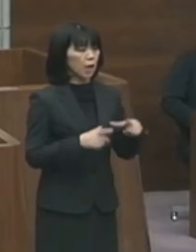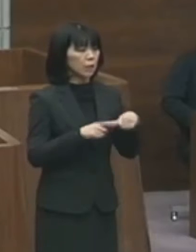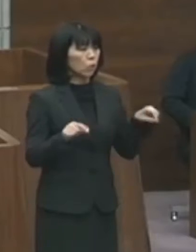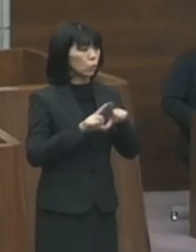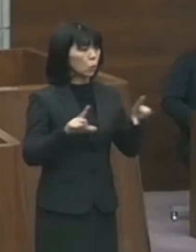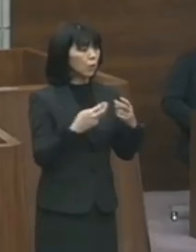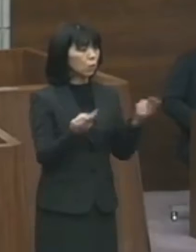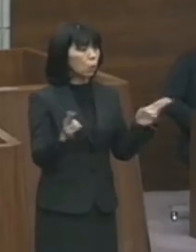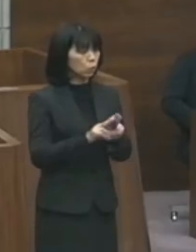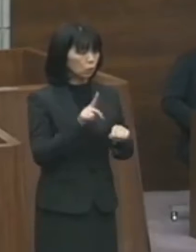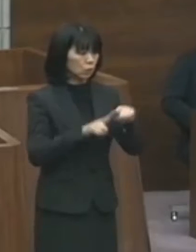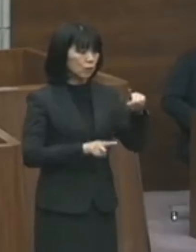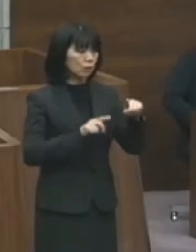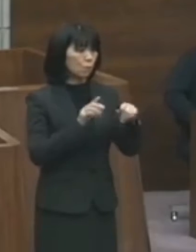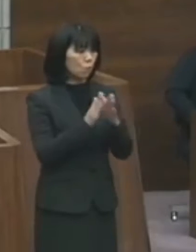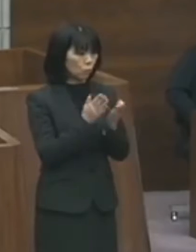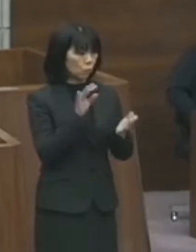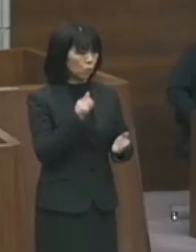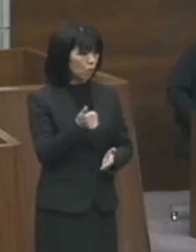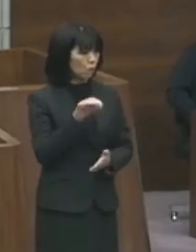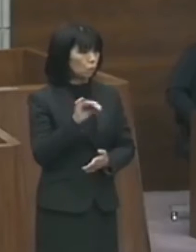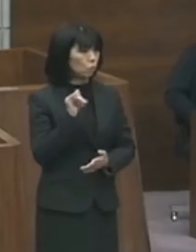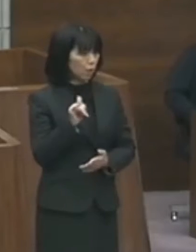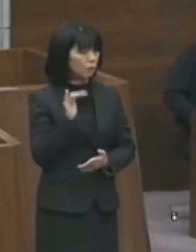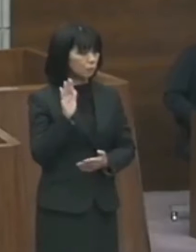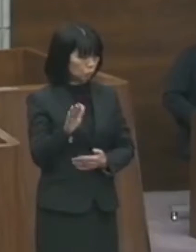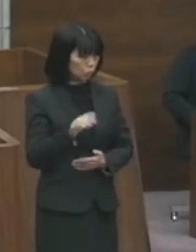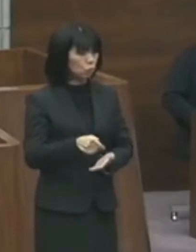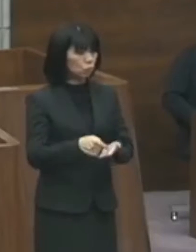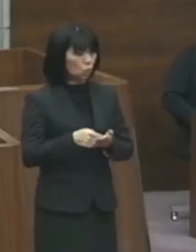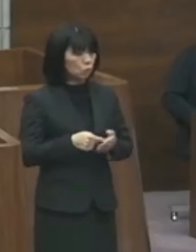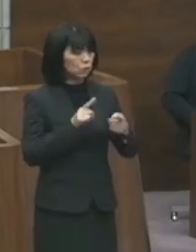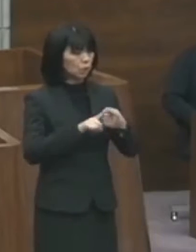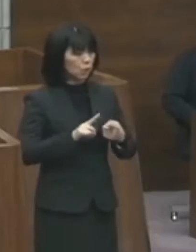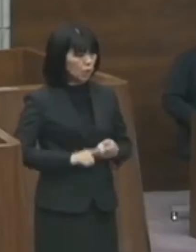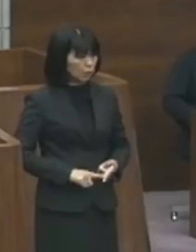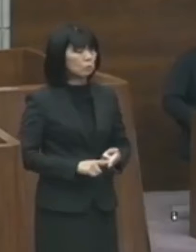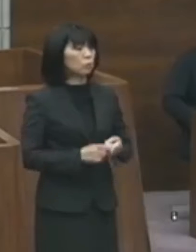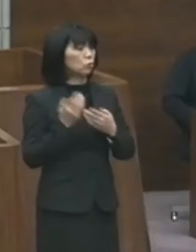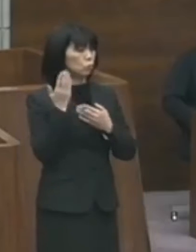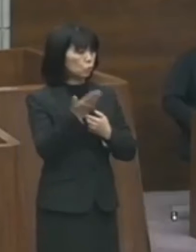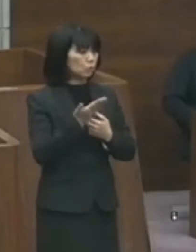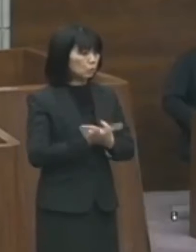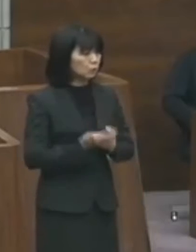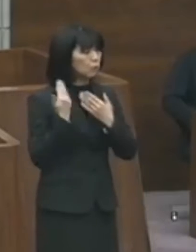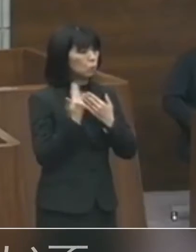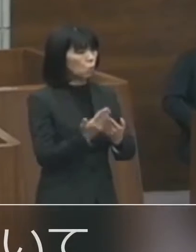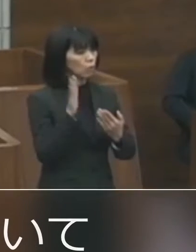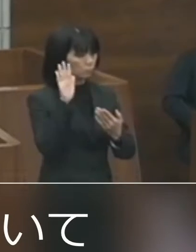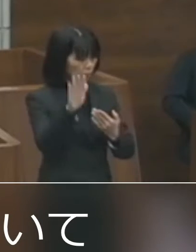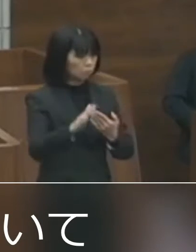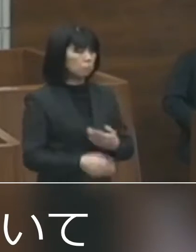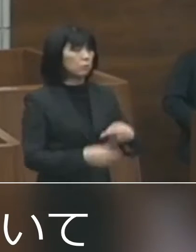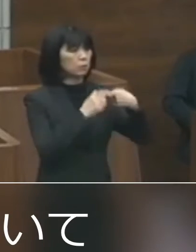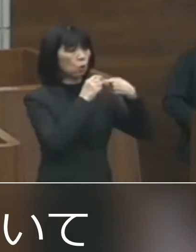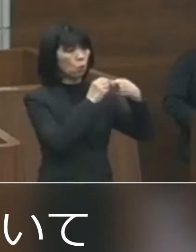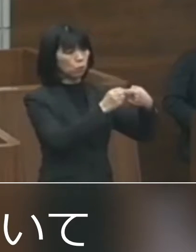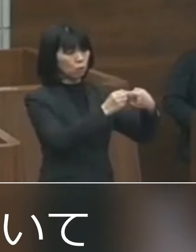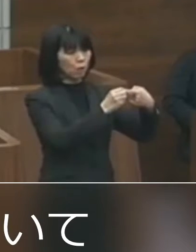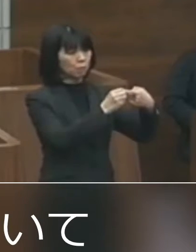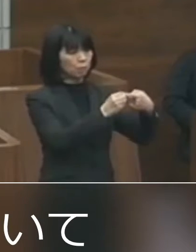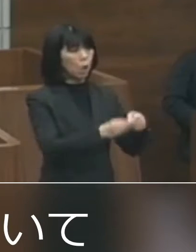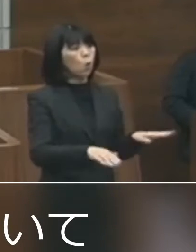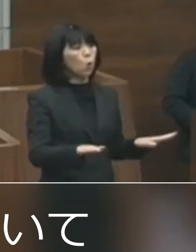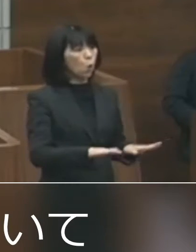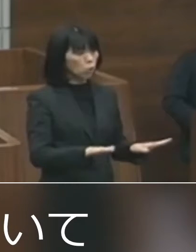日本共産党の辻元達也でございます。通告に従い順次質問をいたします。1項目目は